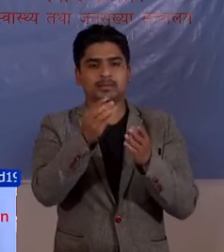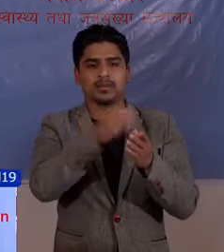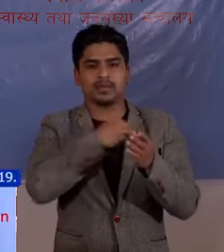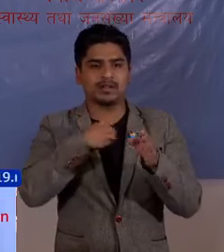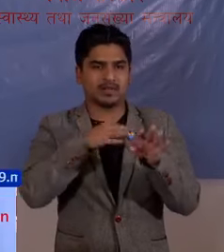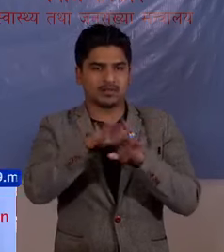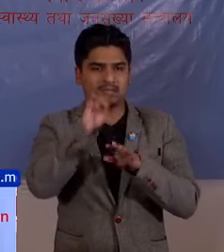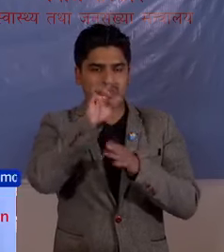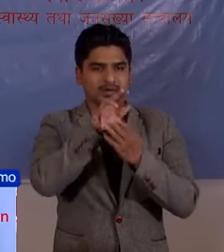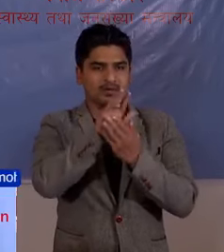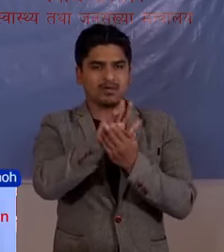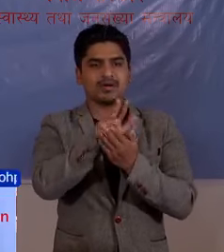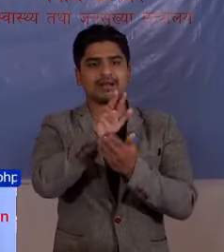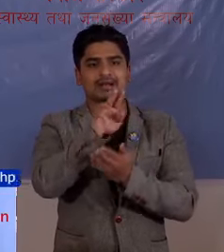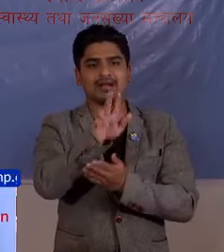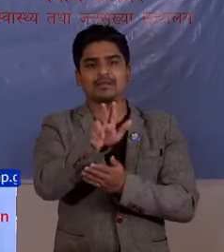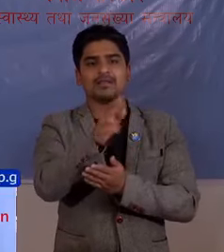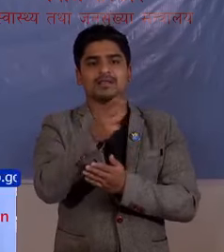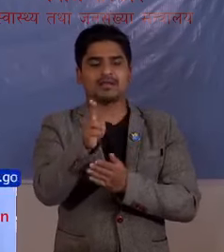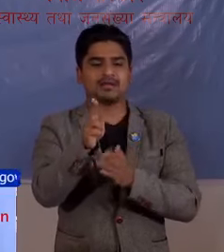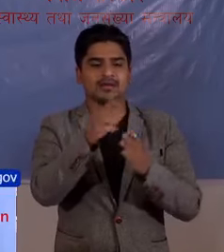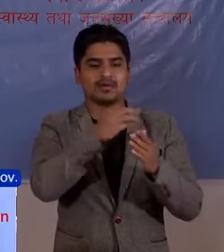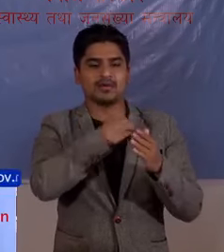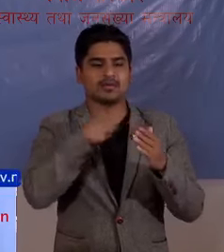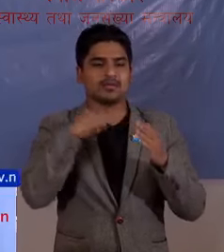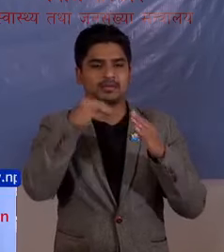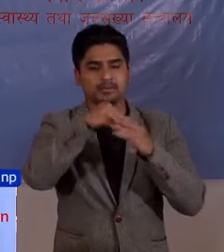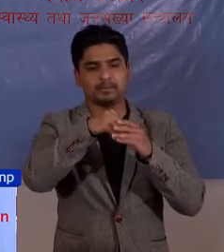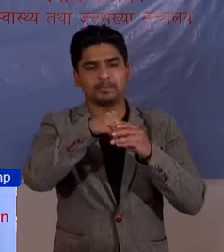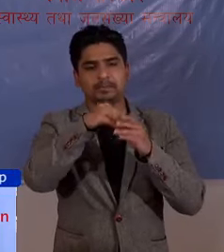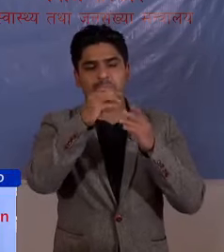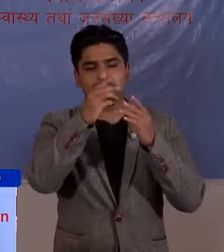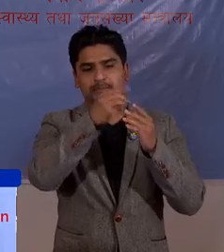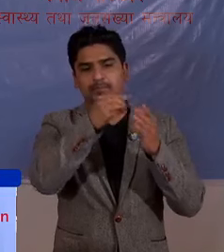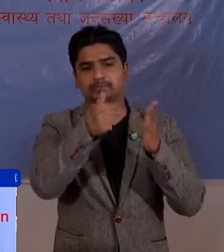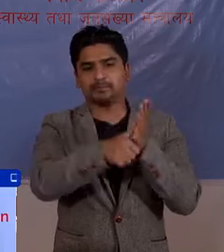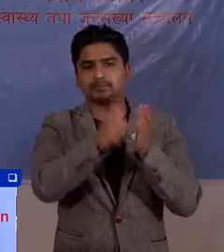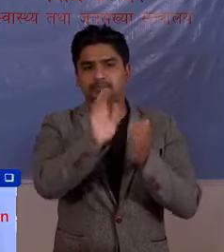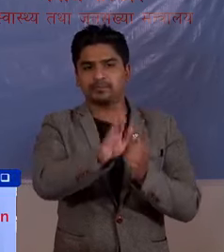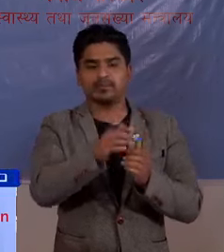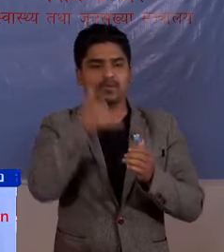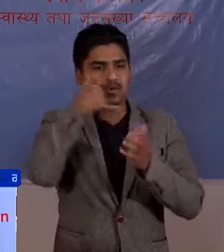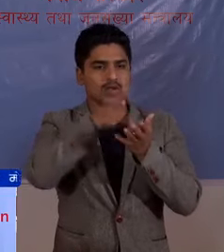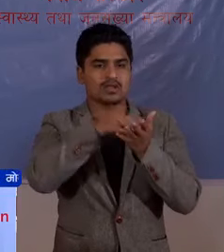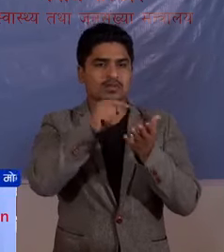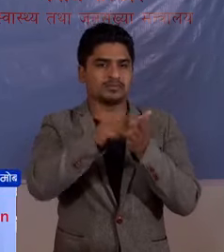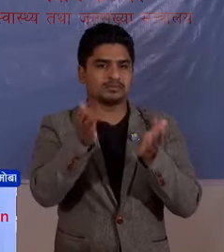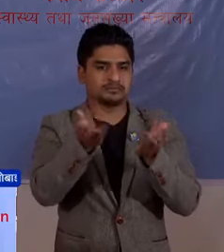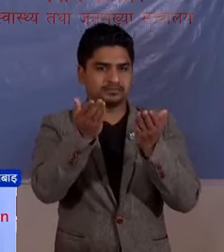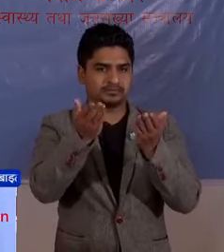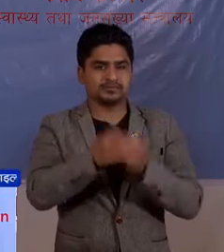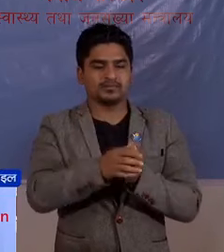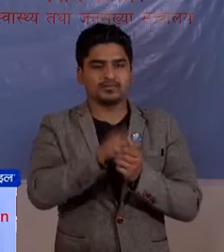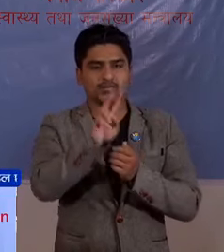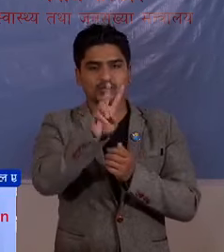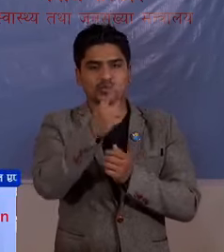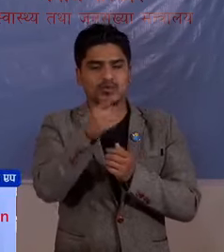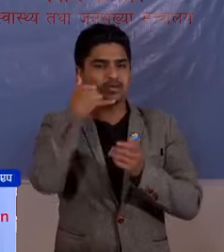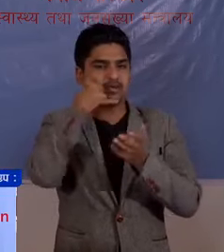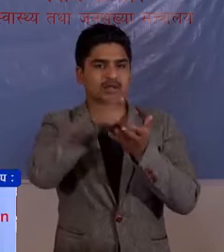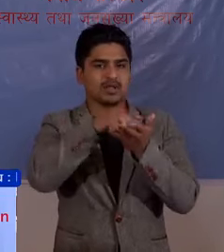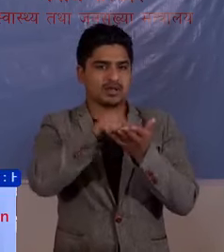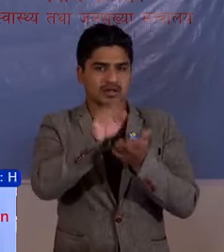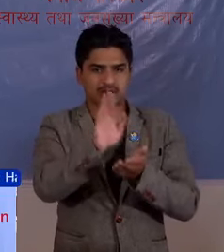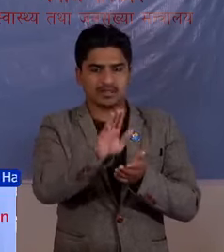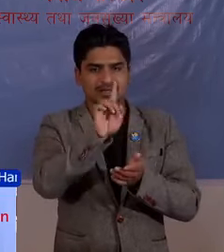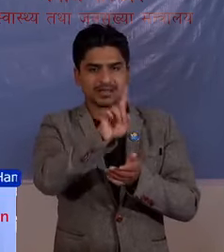अस्पतालहरूमा 98 आइसोलेसनमा हुनुहुन्छ। कल सेन्टरको अपडेट गराउन चाहन्छु। हाम्रो दुईवटा कल